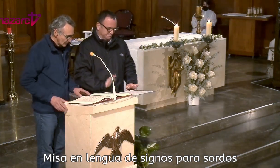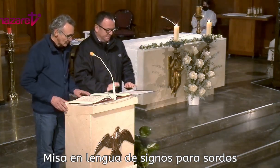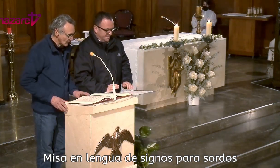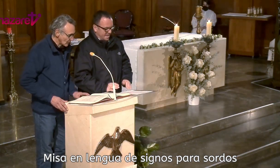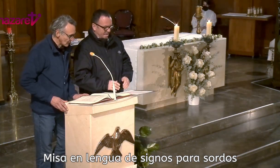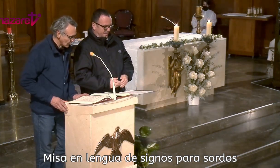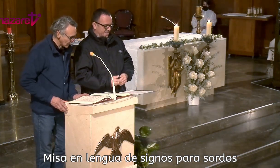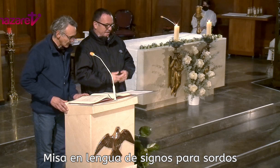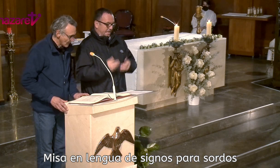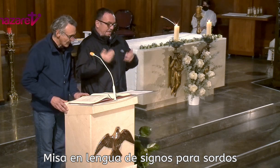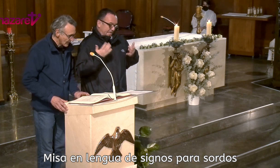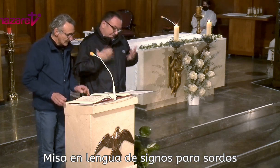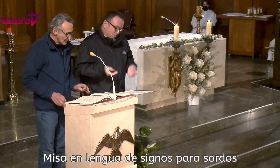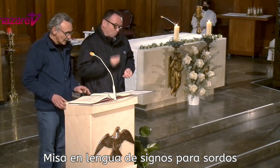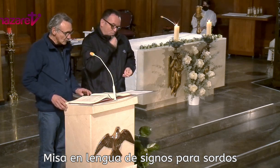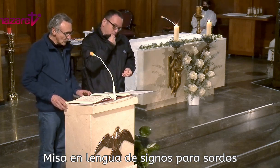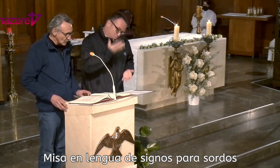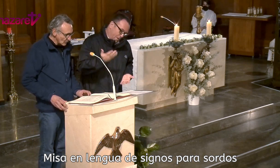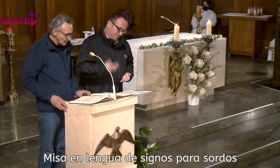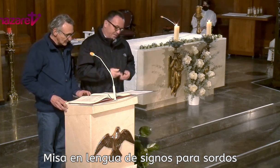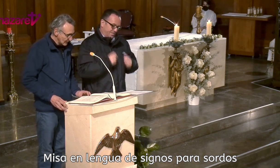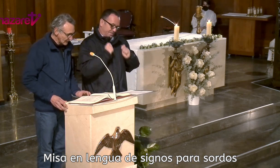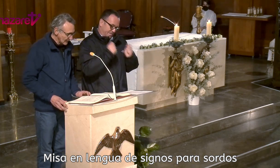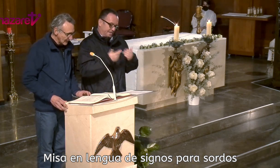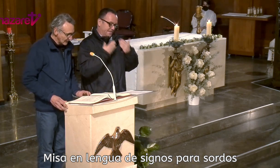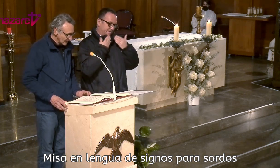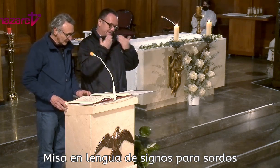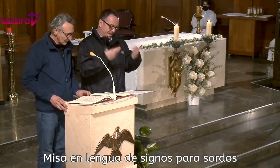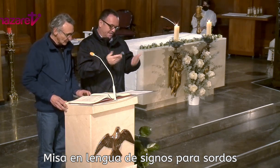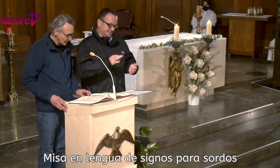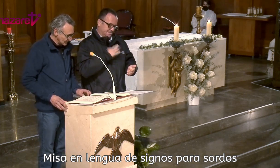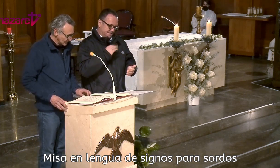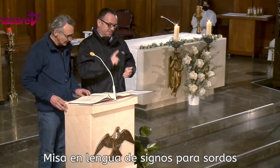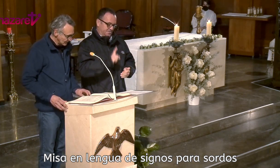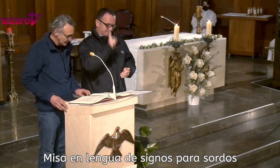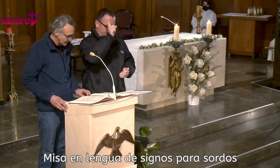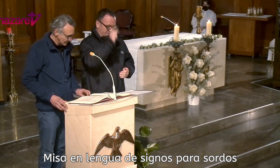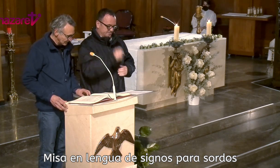Podemos responder. Es bueno darte gracias, Señor.